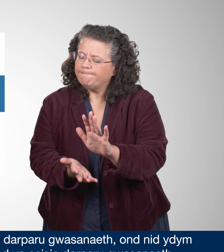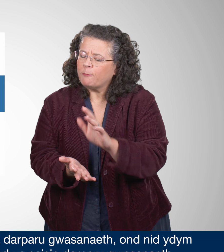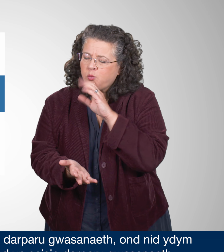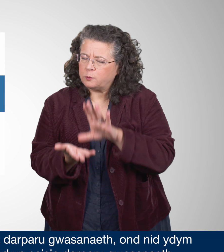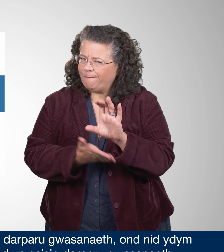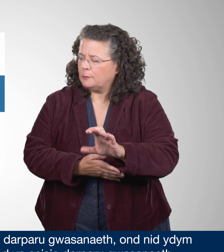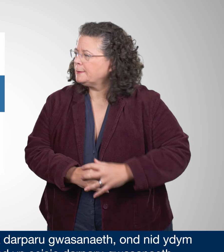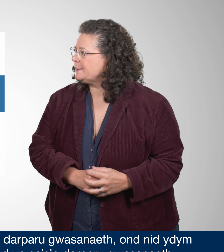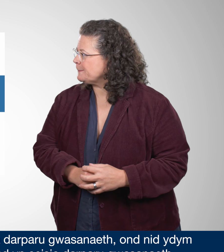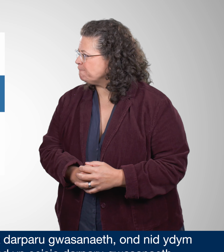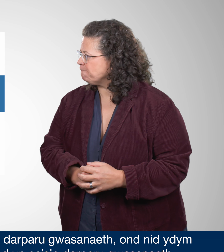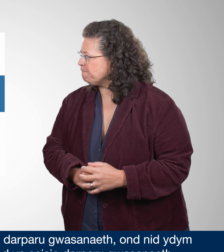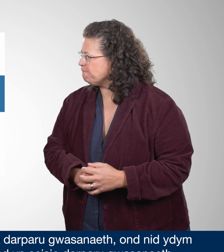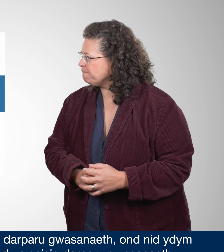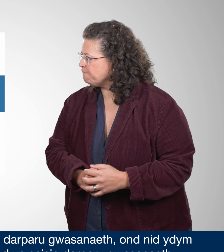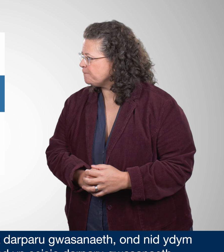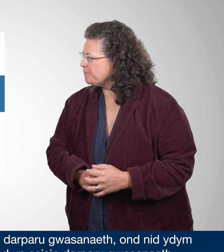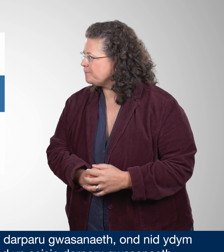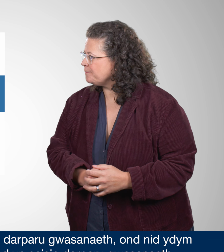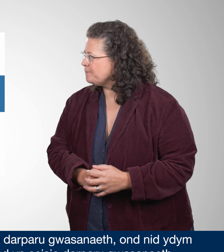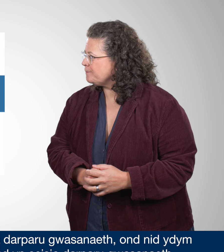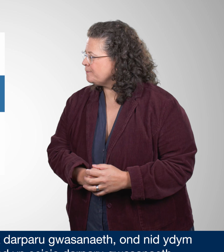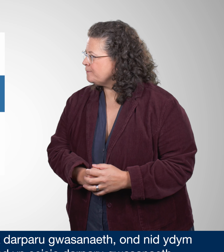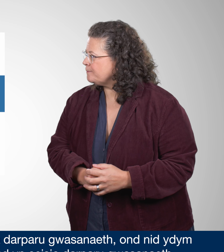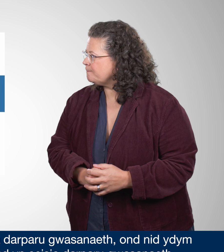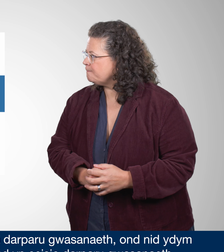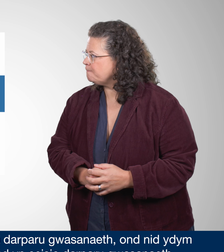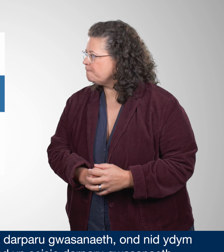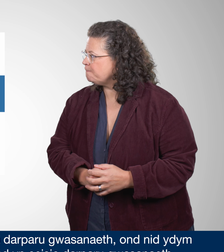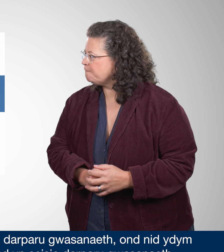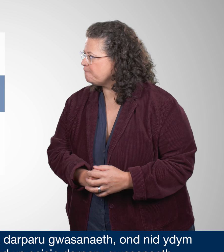yn ceisio darparu gwasanaeth.